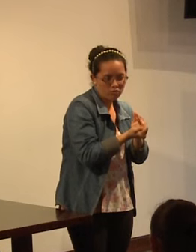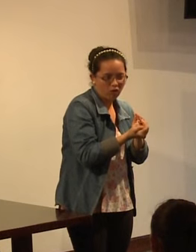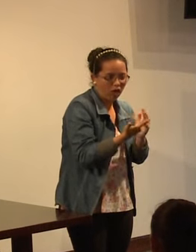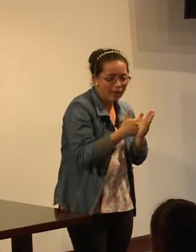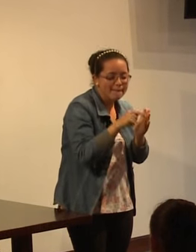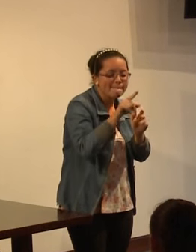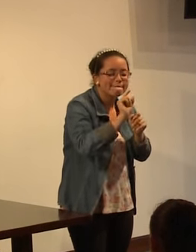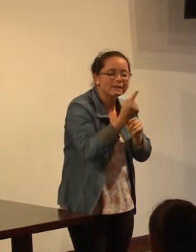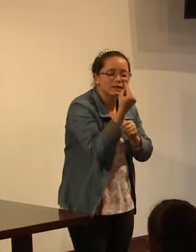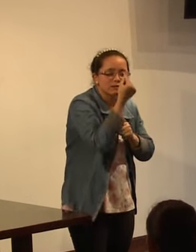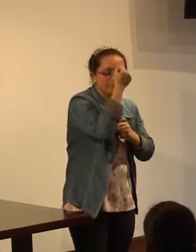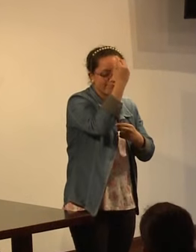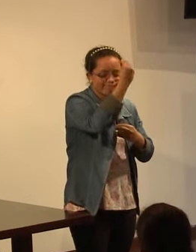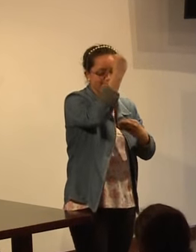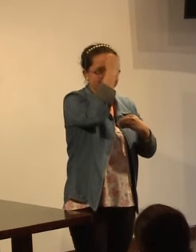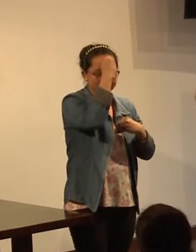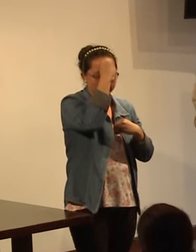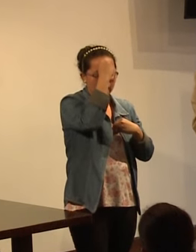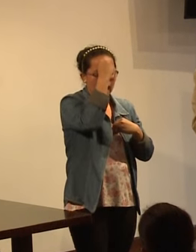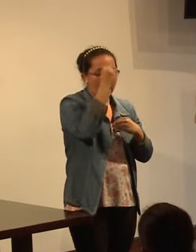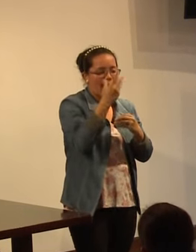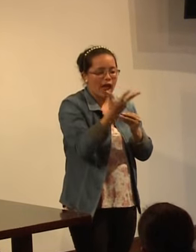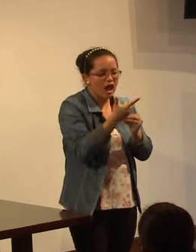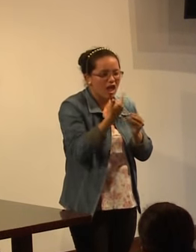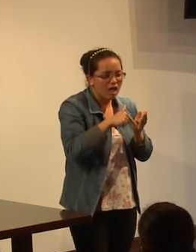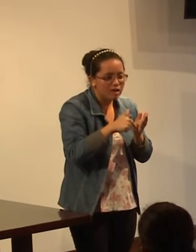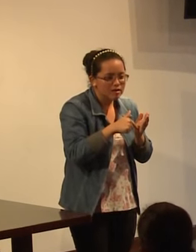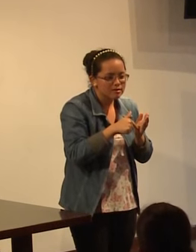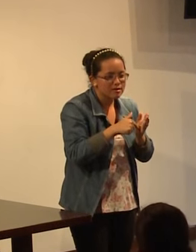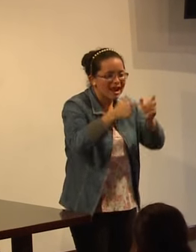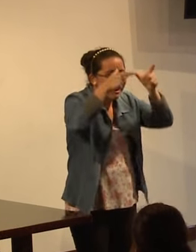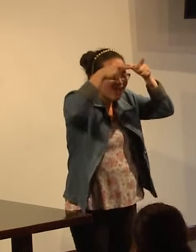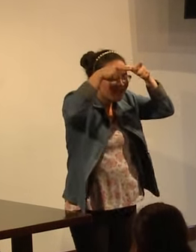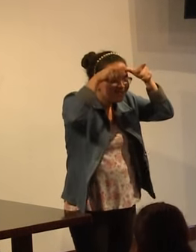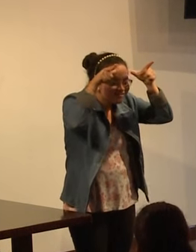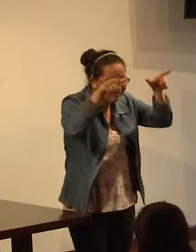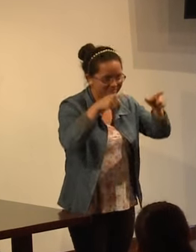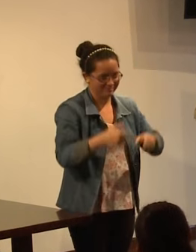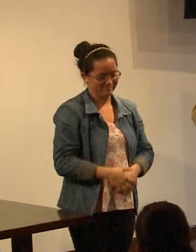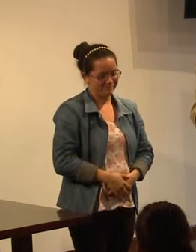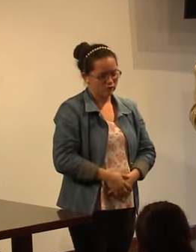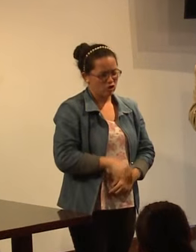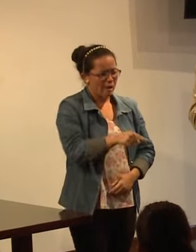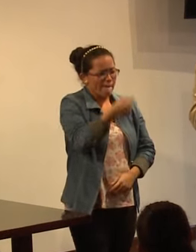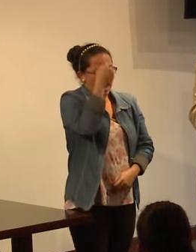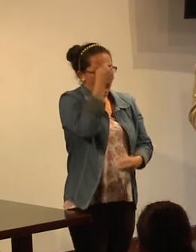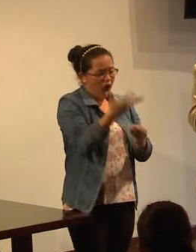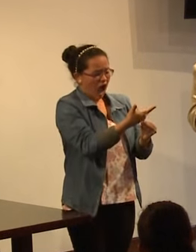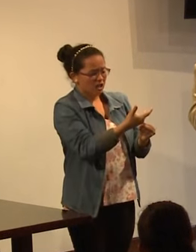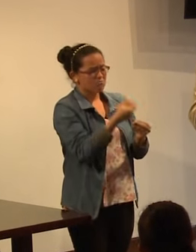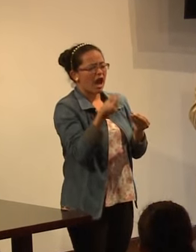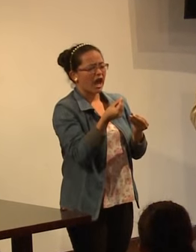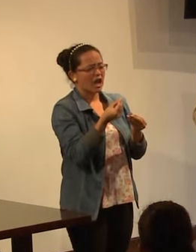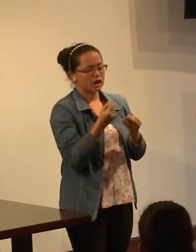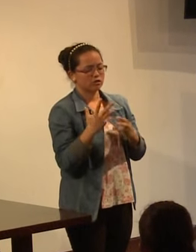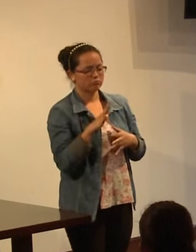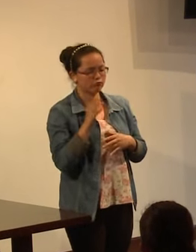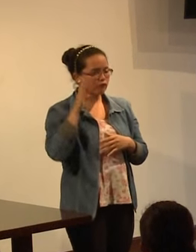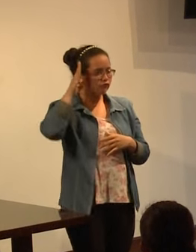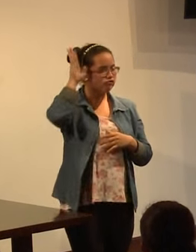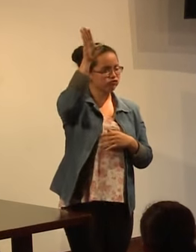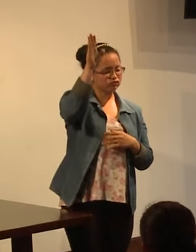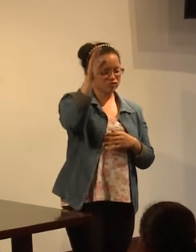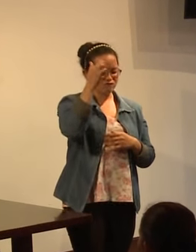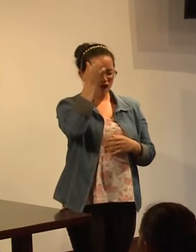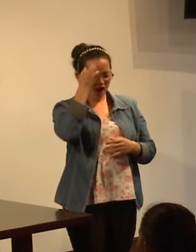es lo primero que ustedes tienen que llevarse. Entonces, más que hacer grandes artistas, quítense la idea de que el arte en un colegio es para ser artistas. Eso no es, y luego